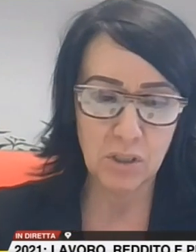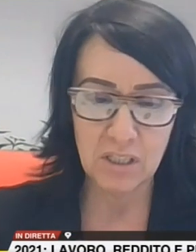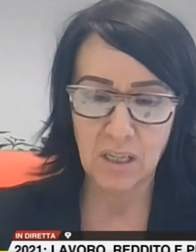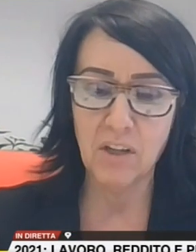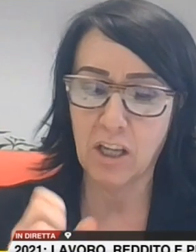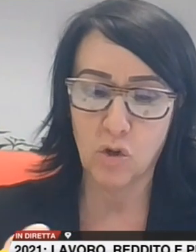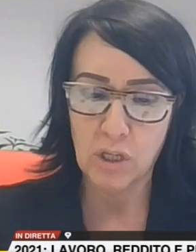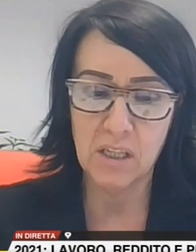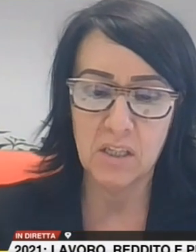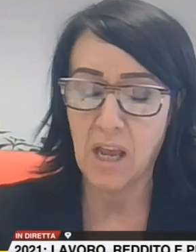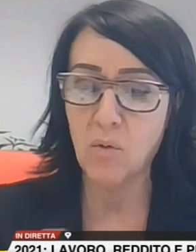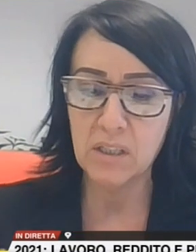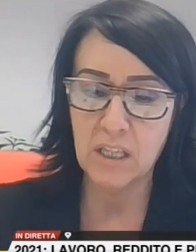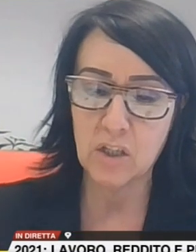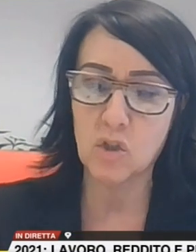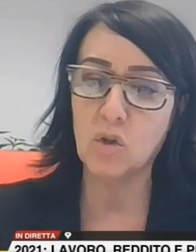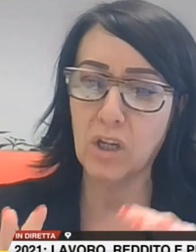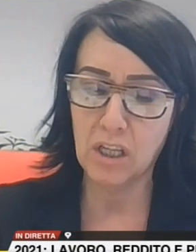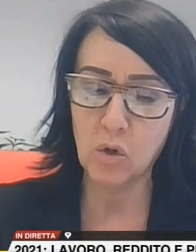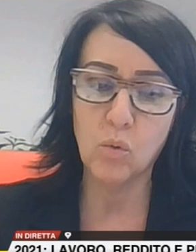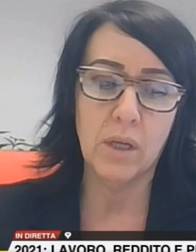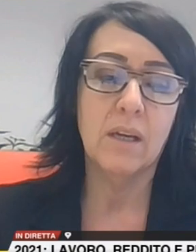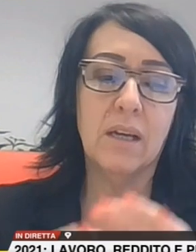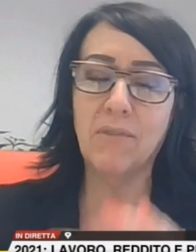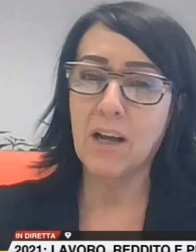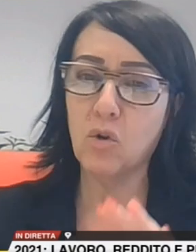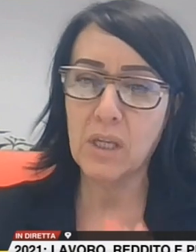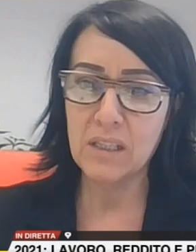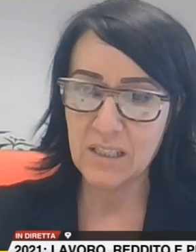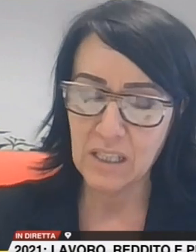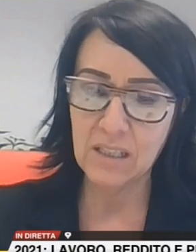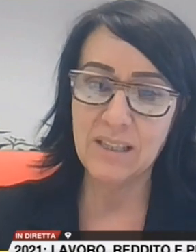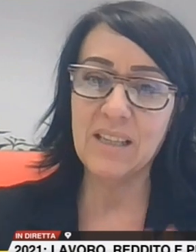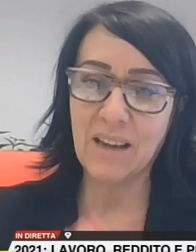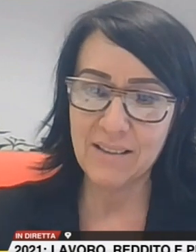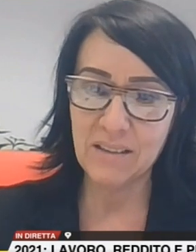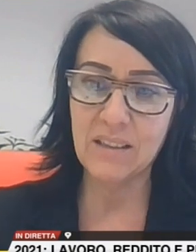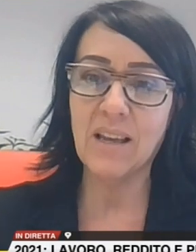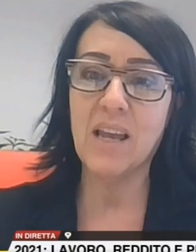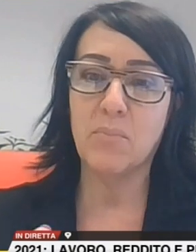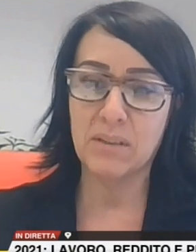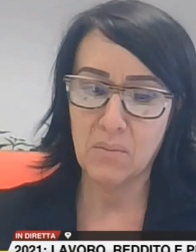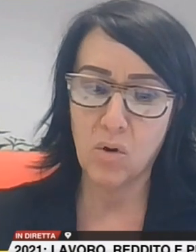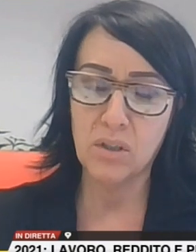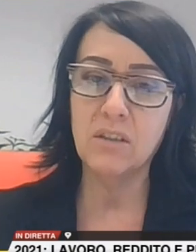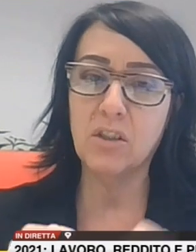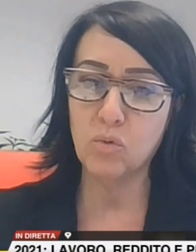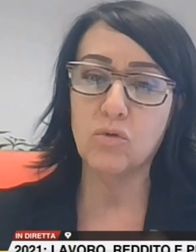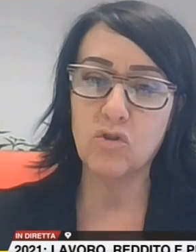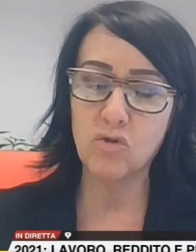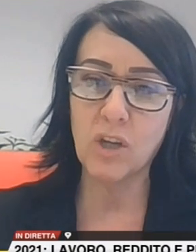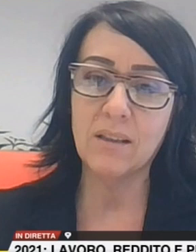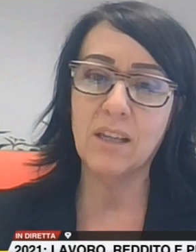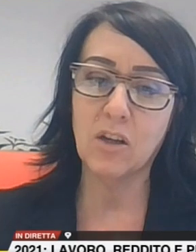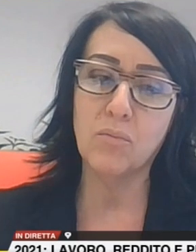Cerchiamo di descrivere che cosa è l'ISE. È una dichiarazione in cui vanno inseriti i redditi e i patrimoni di tutti